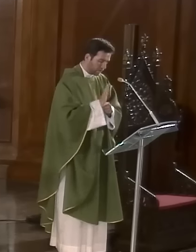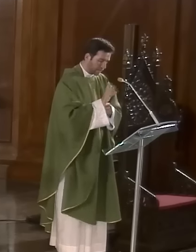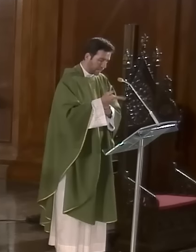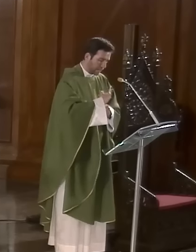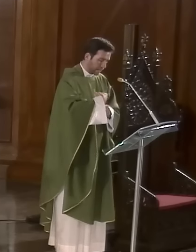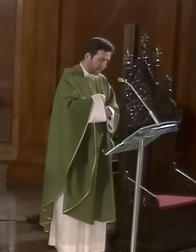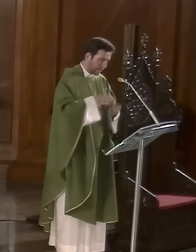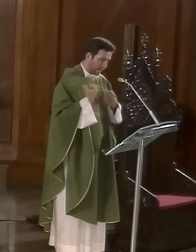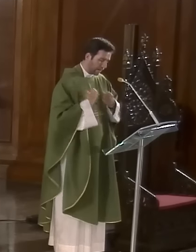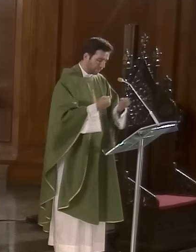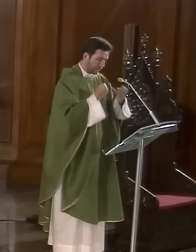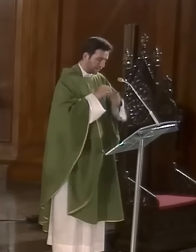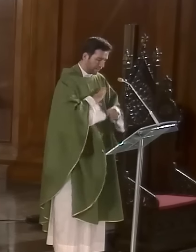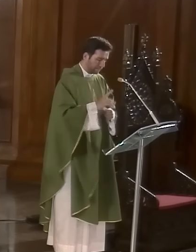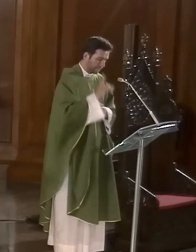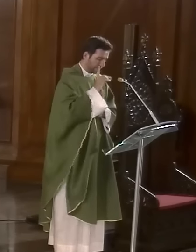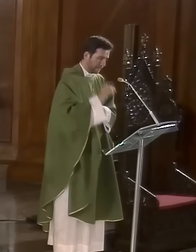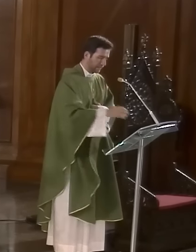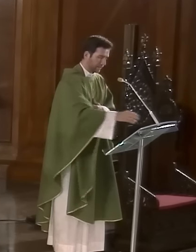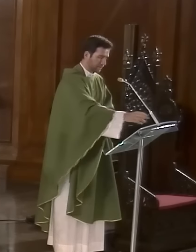muestra la fuerza de Dios.